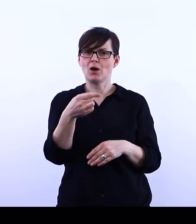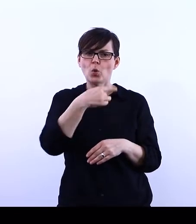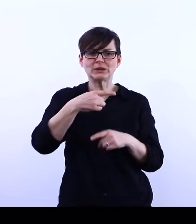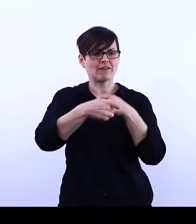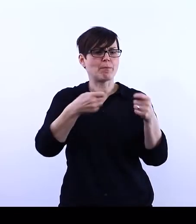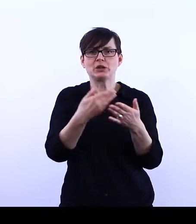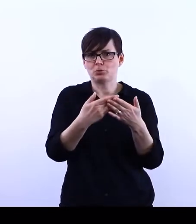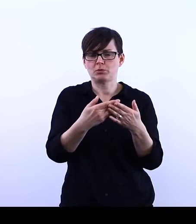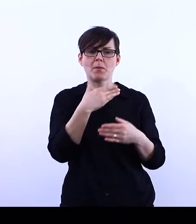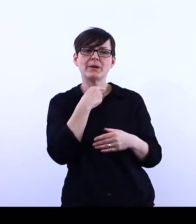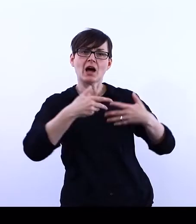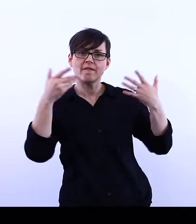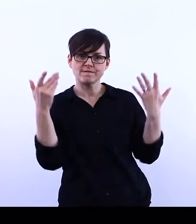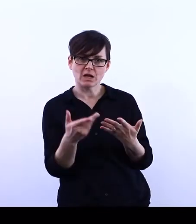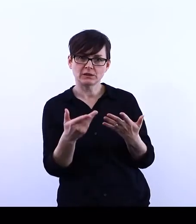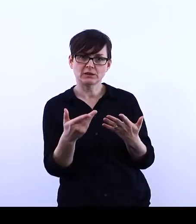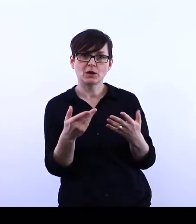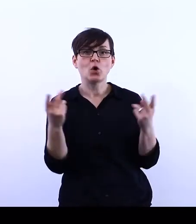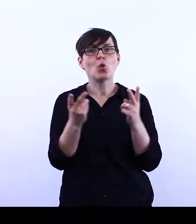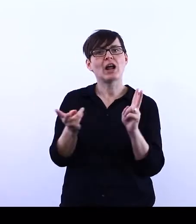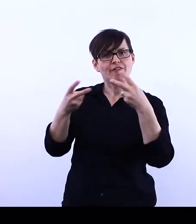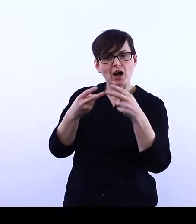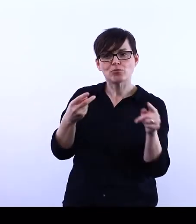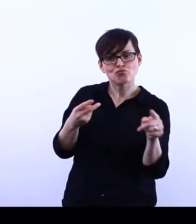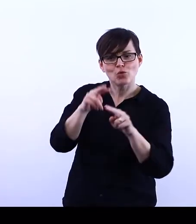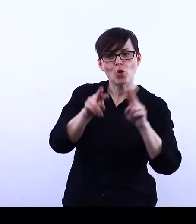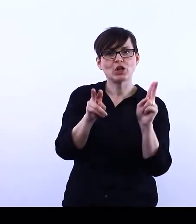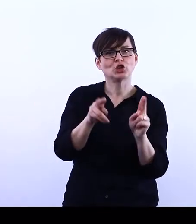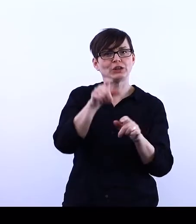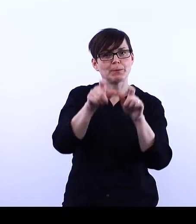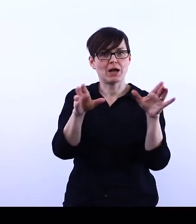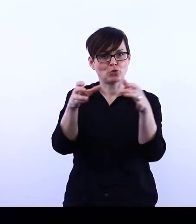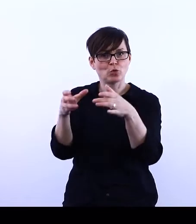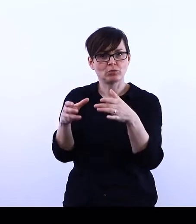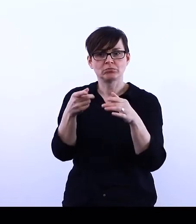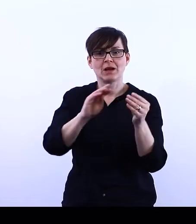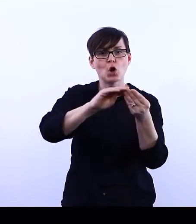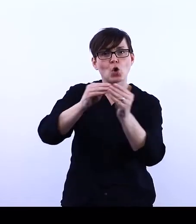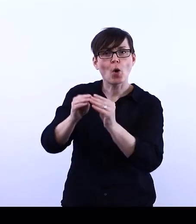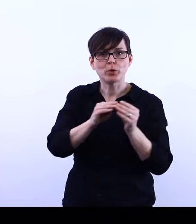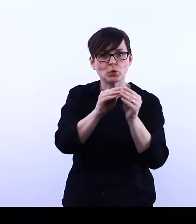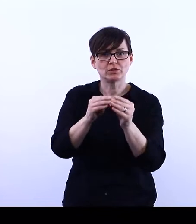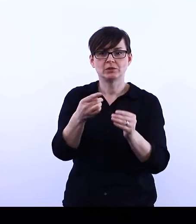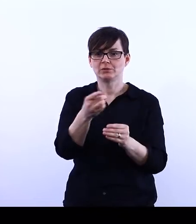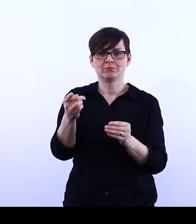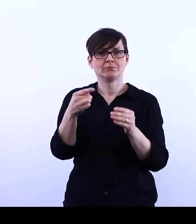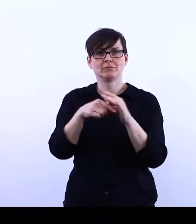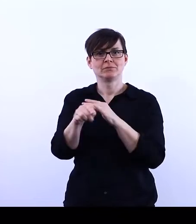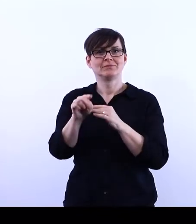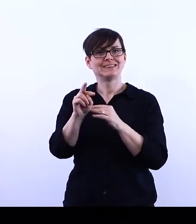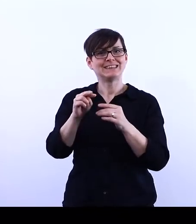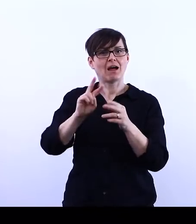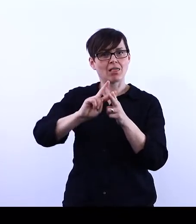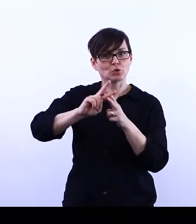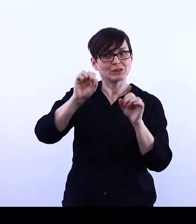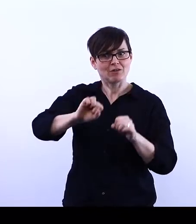Wir müssen die Personengruppen im Verein einbeziehen, die Community, die durch Digitalisierung und digitale Tools etwas zu